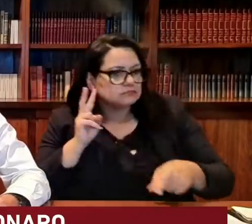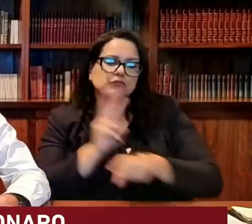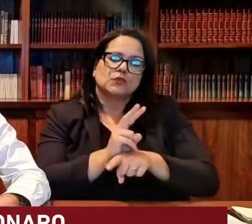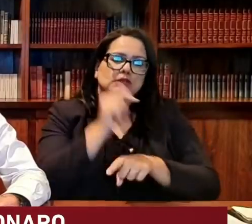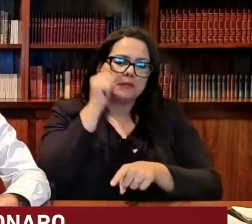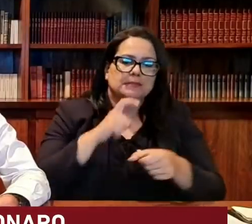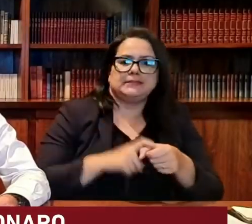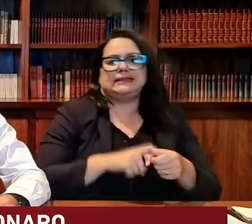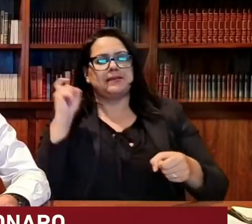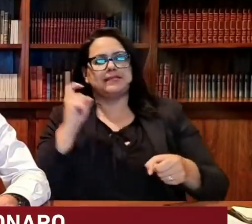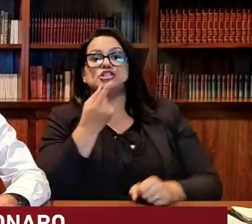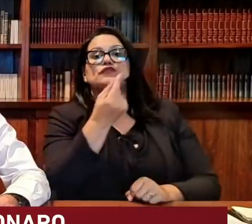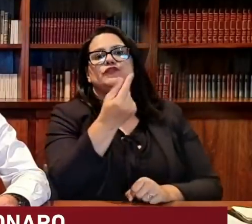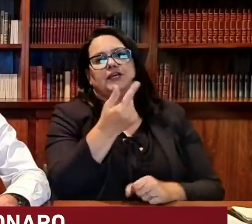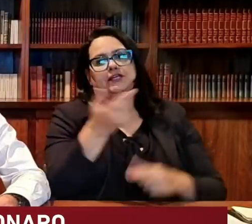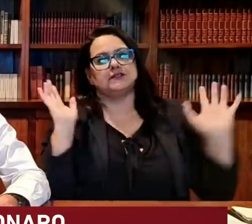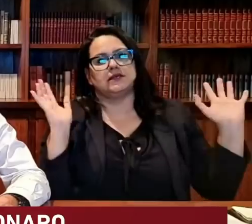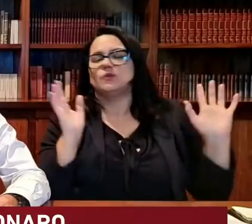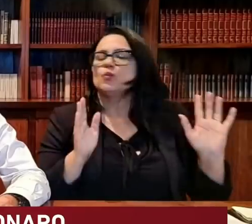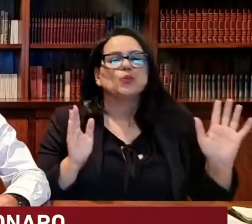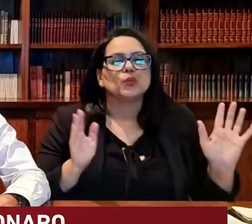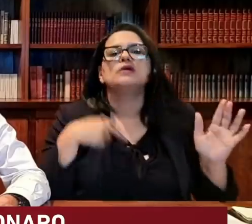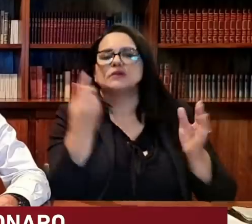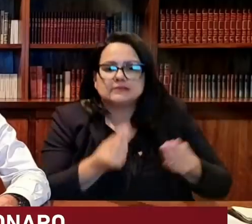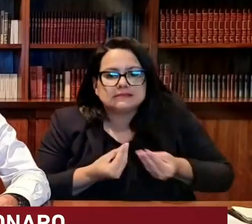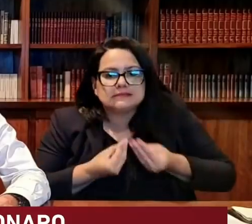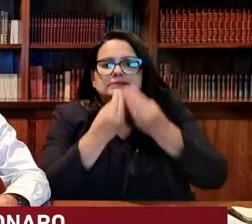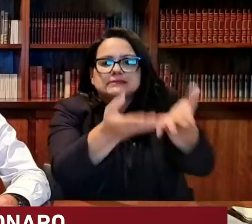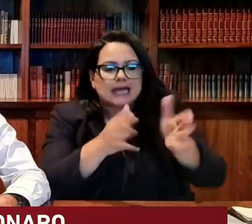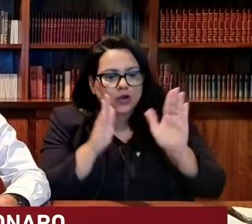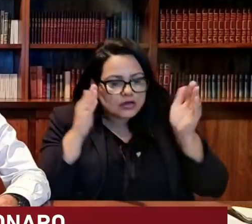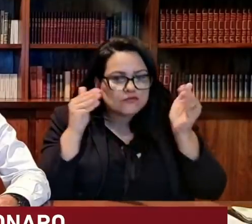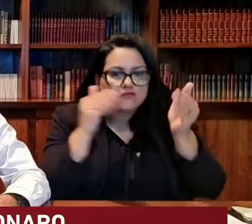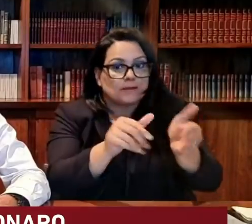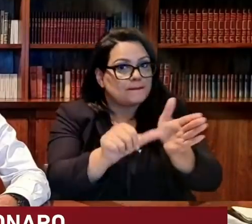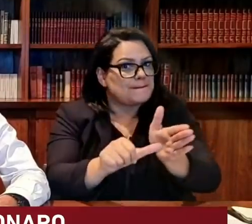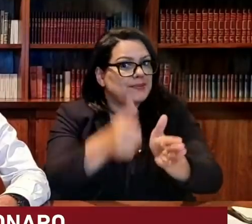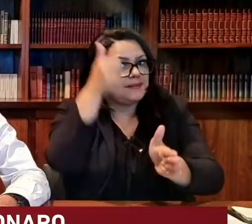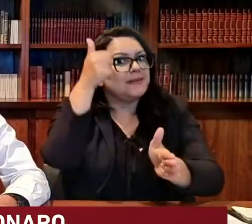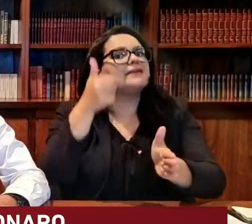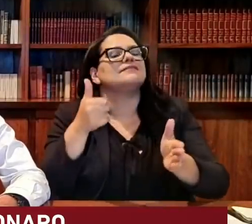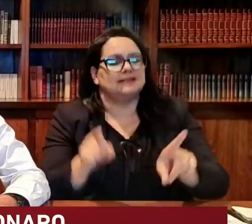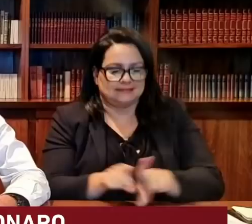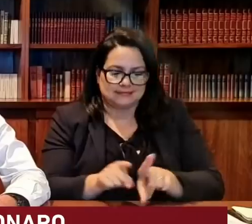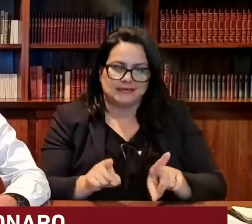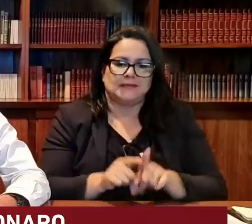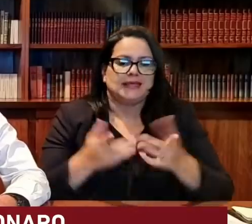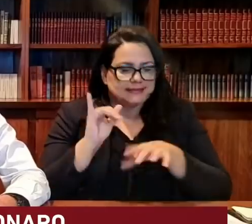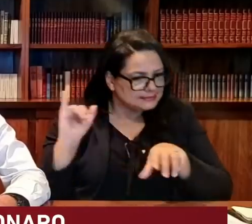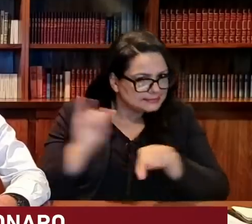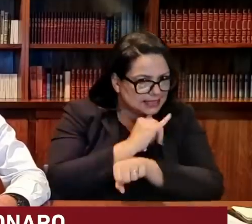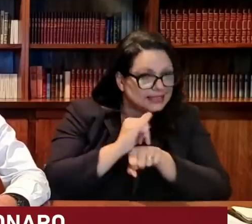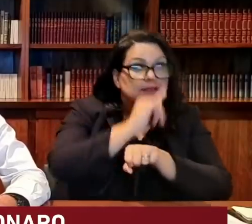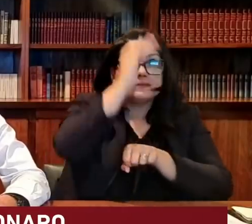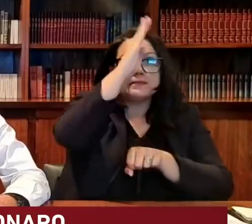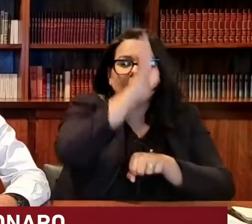tenham independência financeira. De concreto, estamos trazendo isso para o centro, pela primeira vez também, uma estratégia